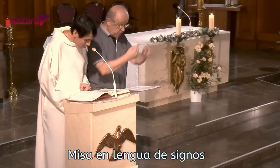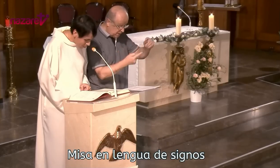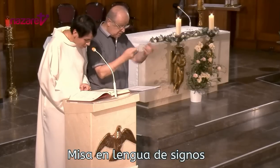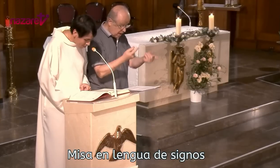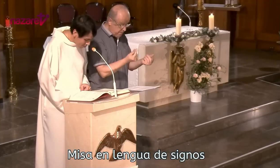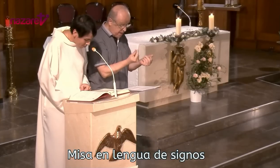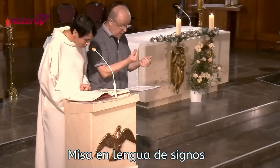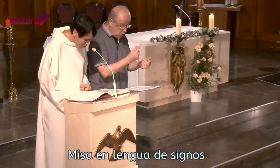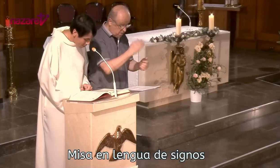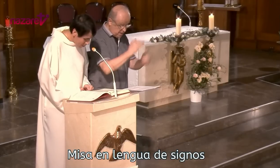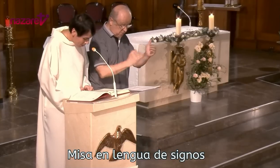acciones.